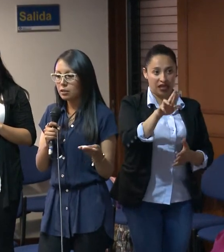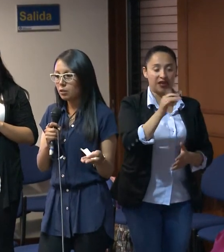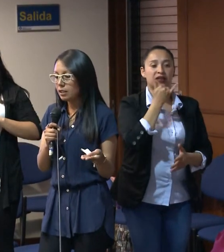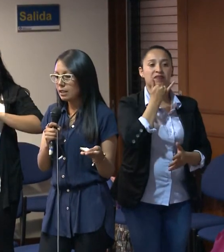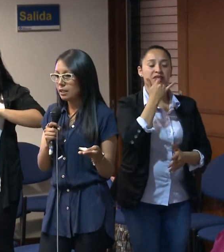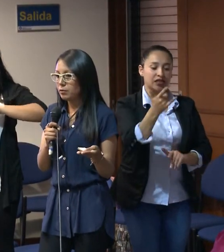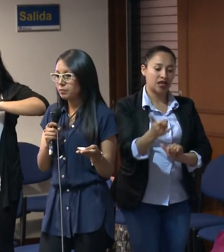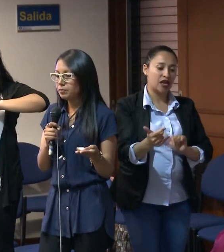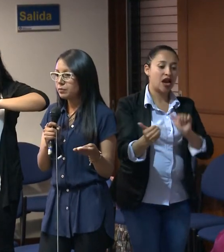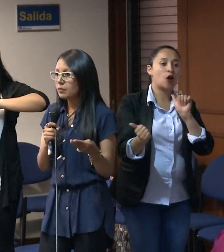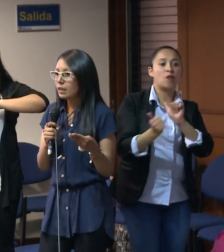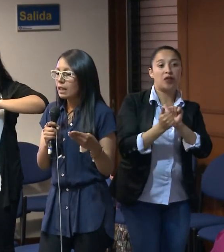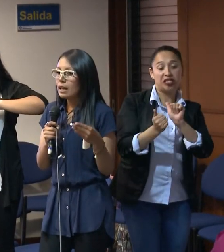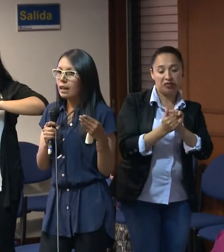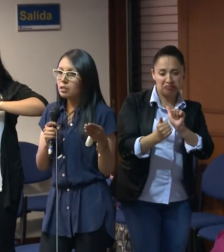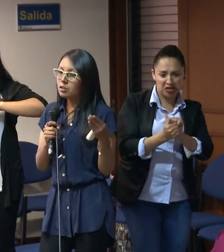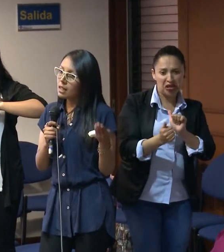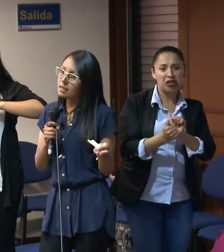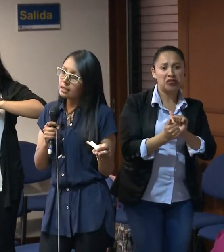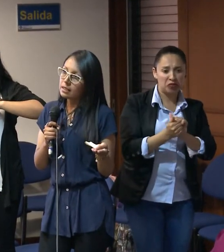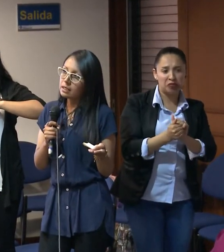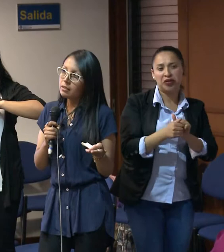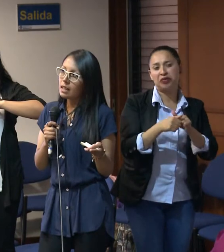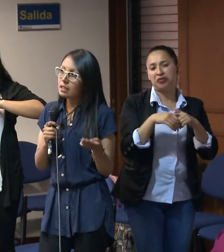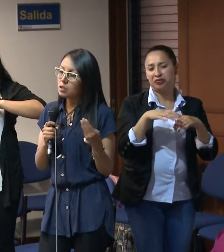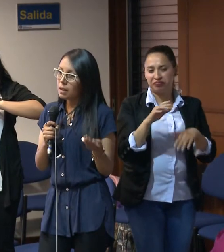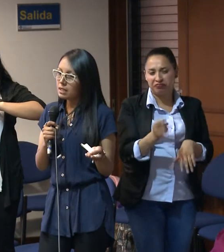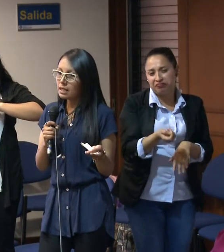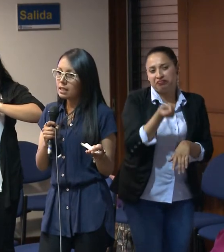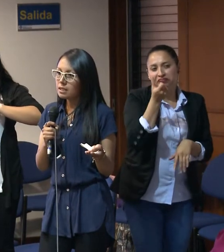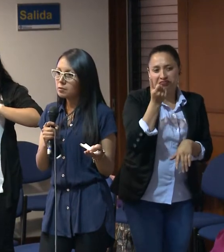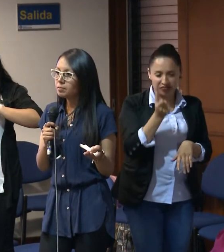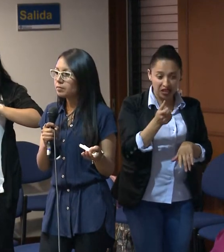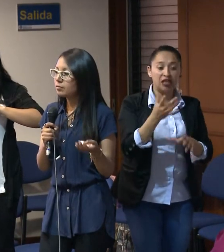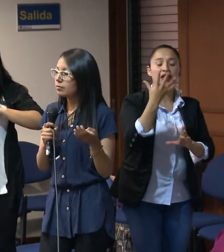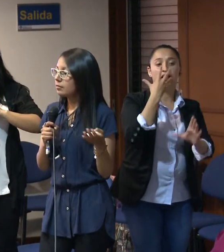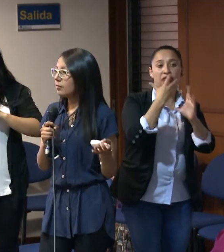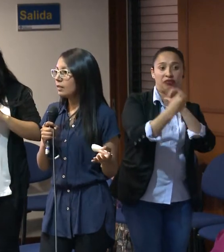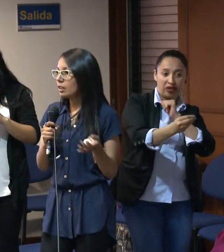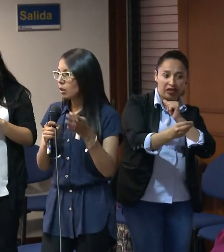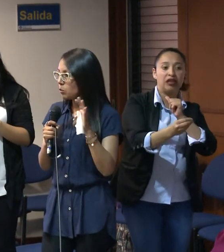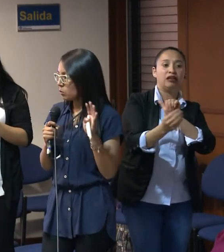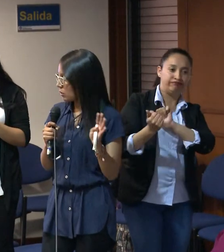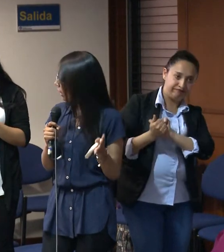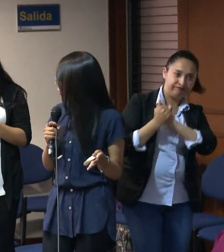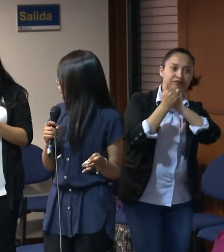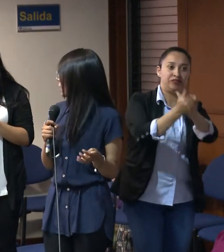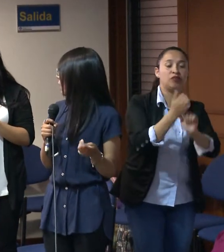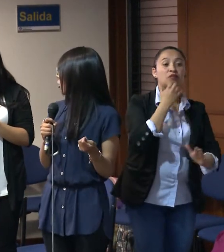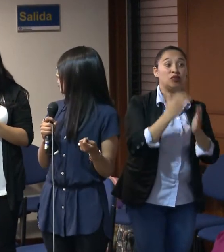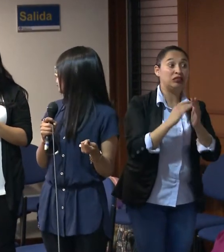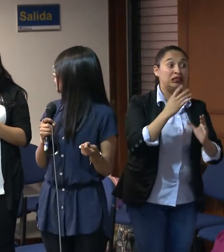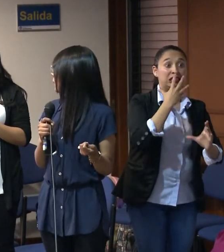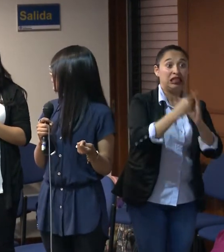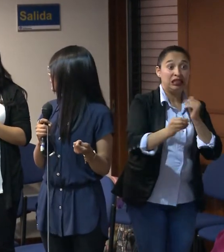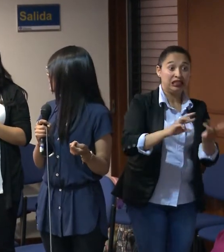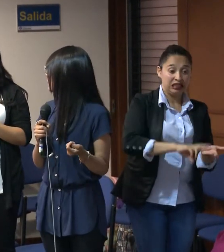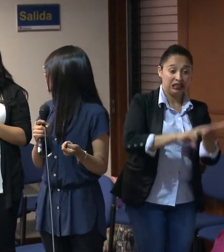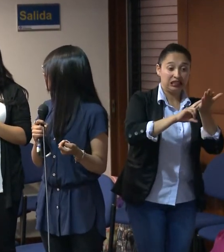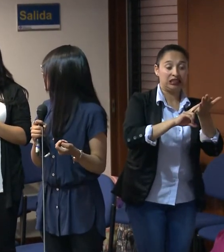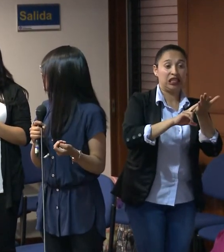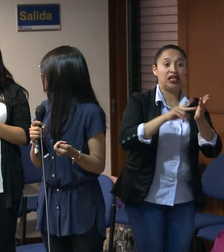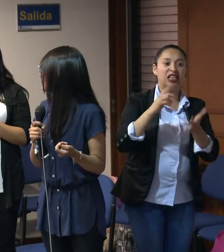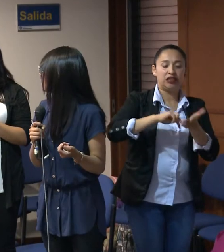del Centro Renacer. Ellos realizan actividades básicas, digamos que eso sería como lo